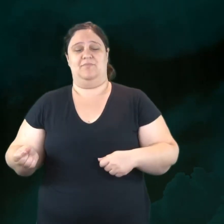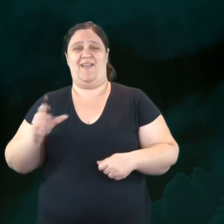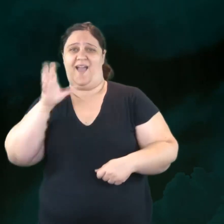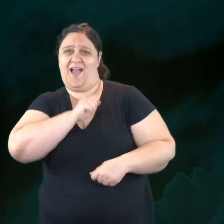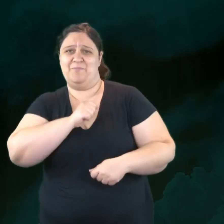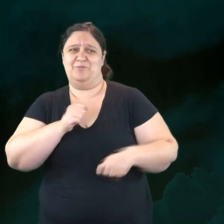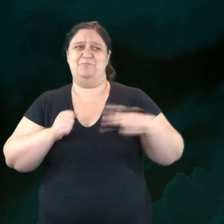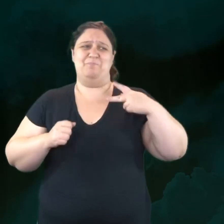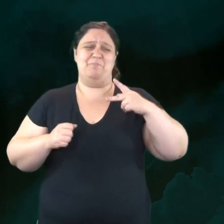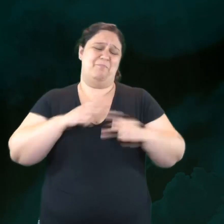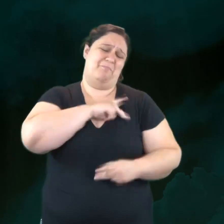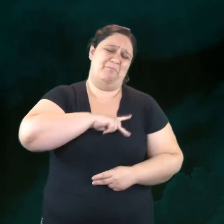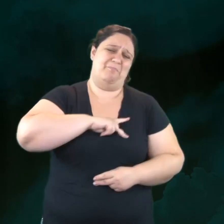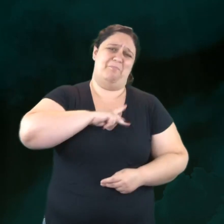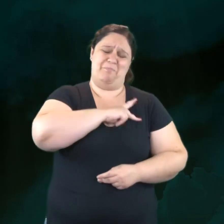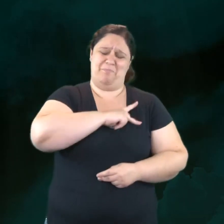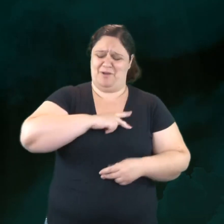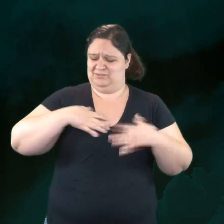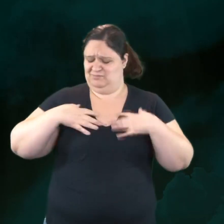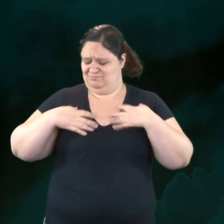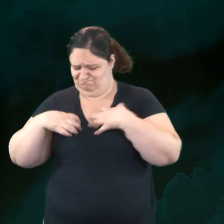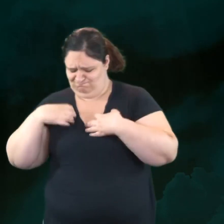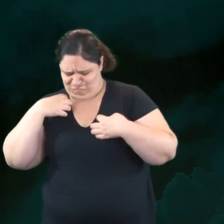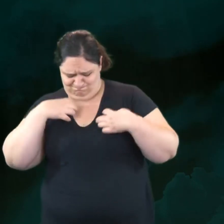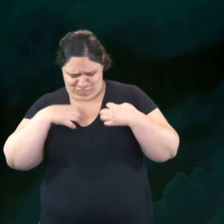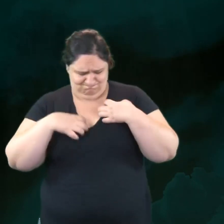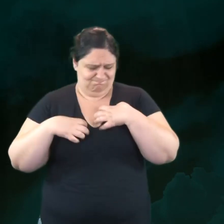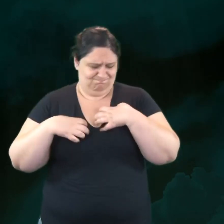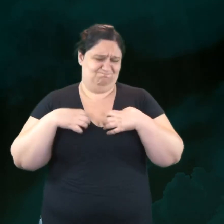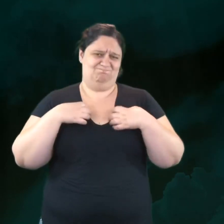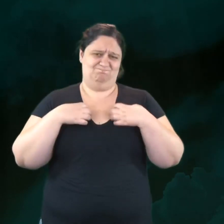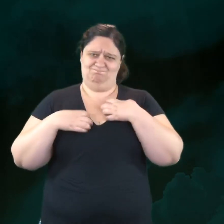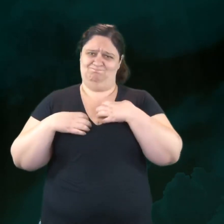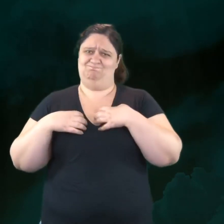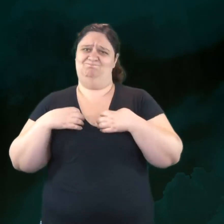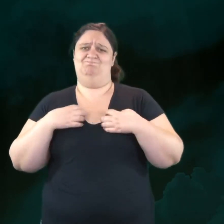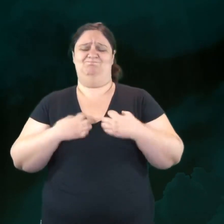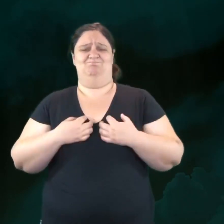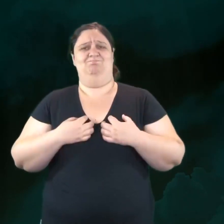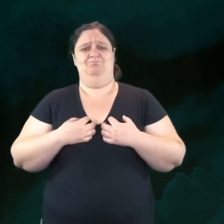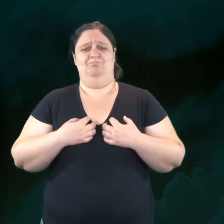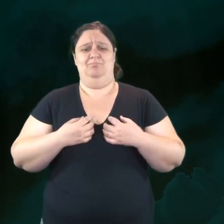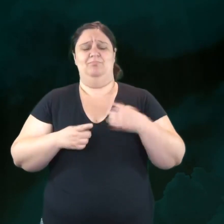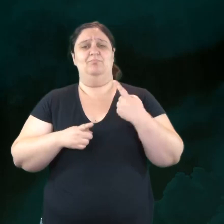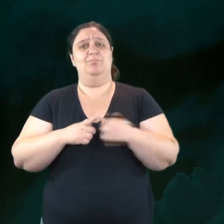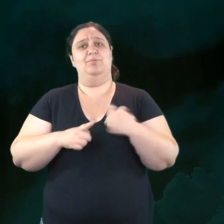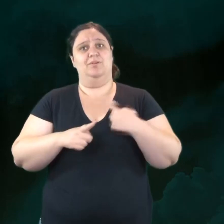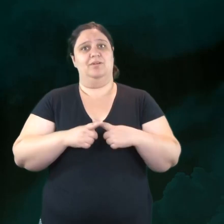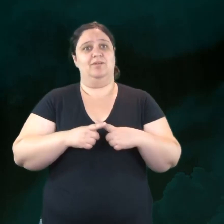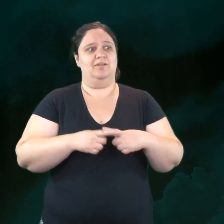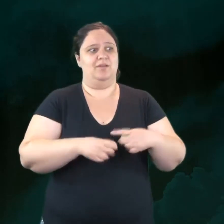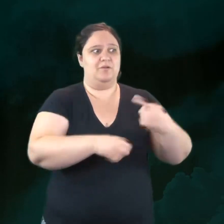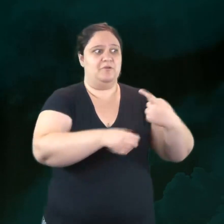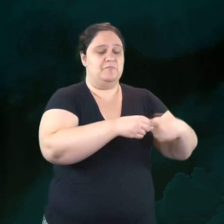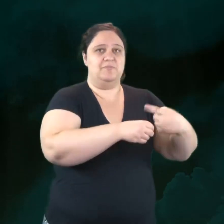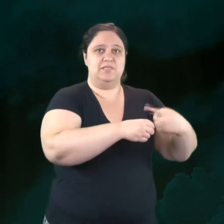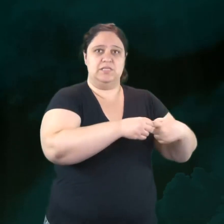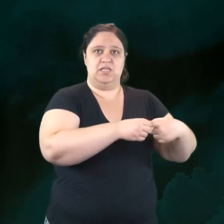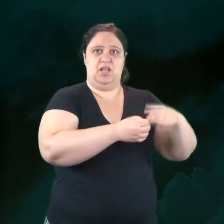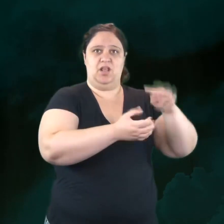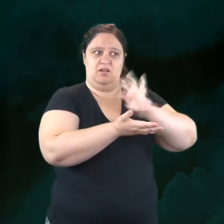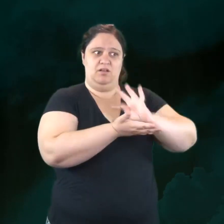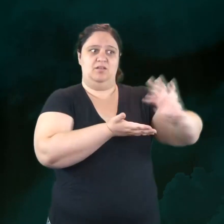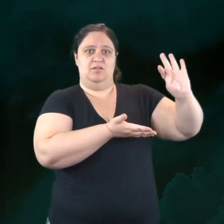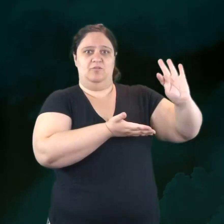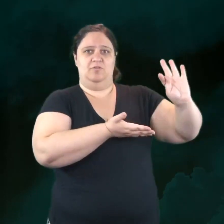coração de Paulo e de Silas, provavelmente de Timóteo, de que é uma cidade que essa igreja tinha tudo ir para